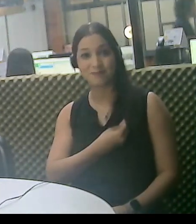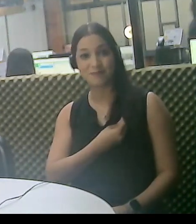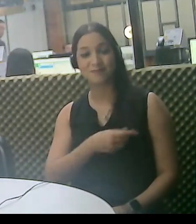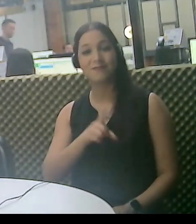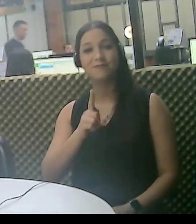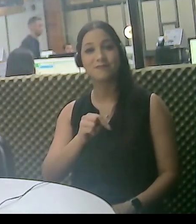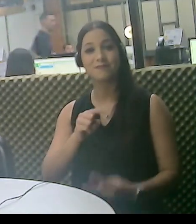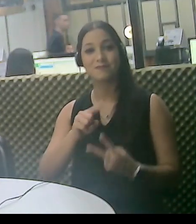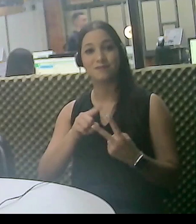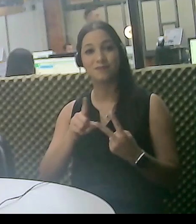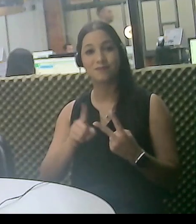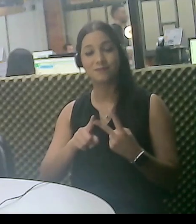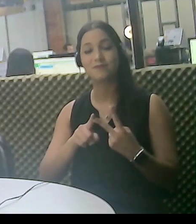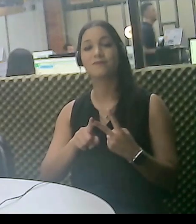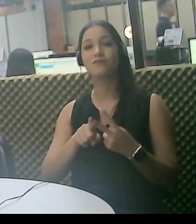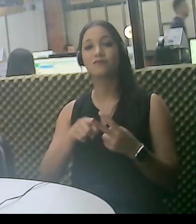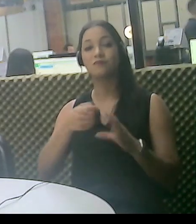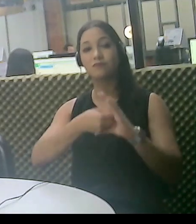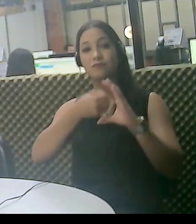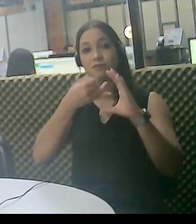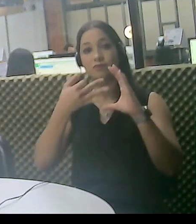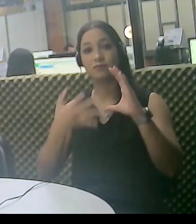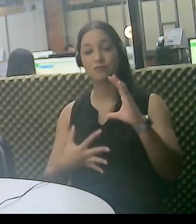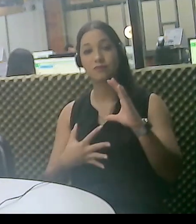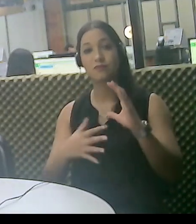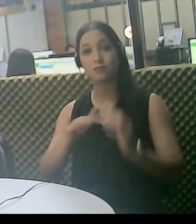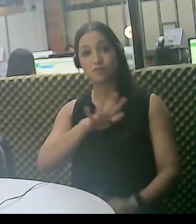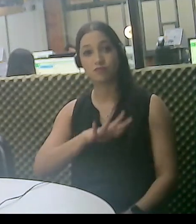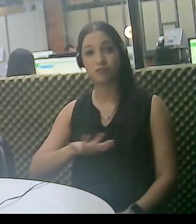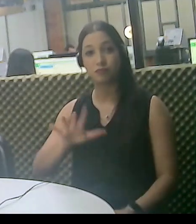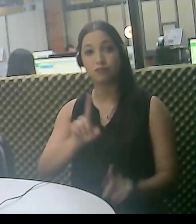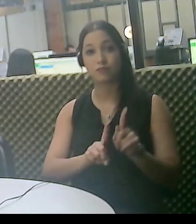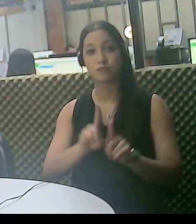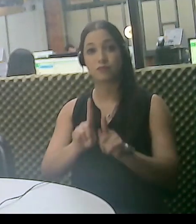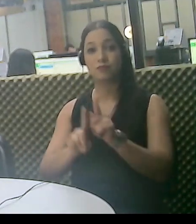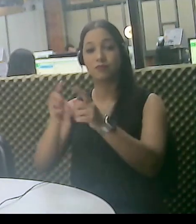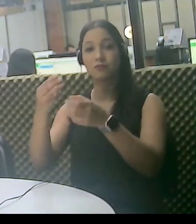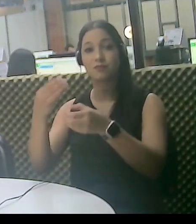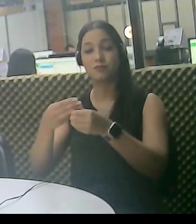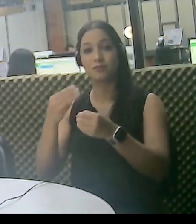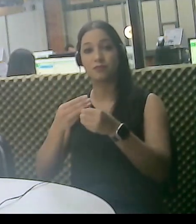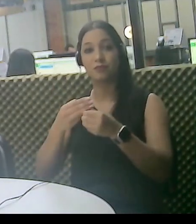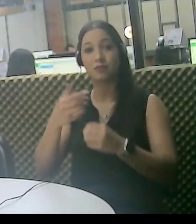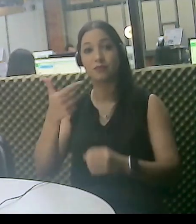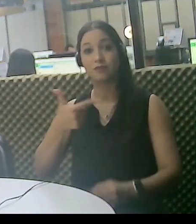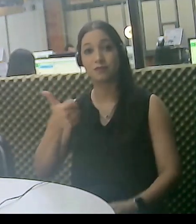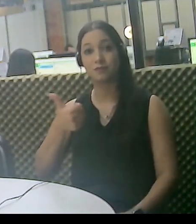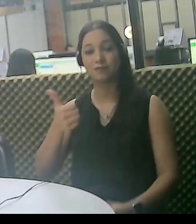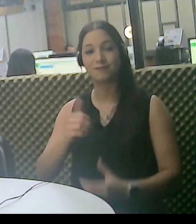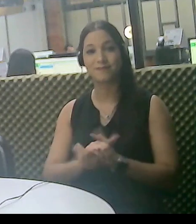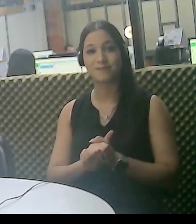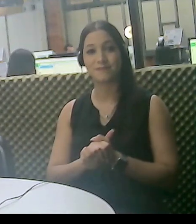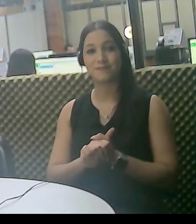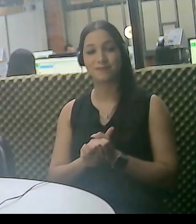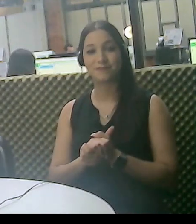são outros dois quesitos que compõem o ranking geral, no qual a posição municipal é a 21ª.